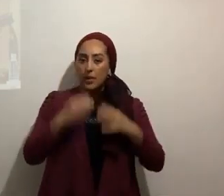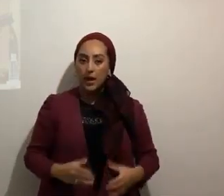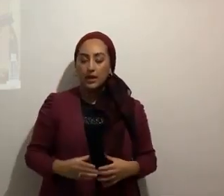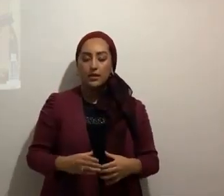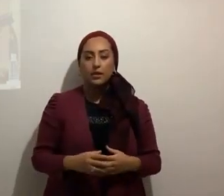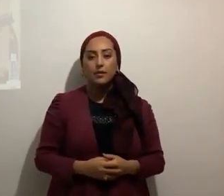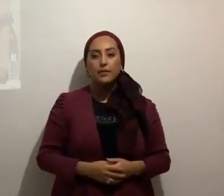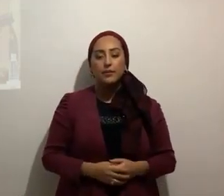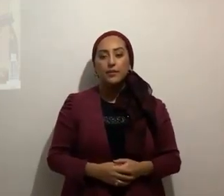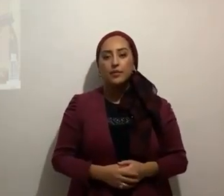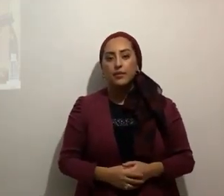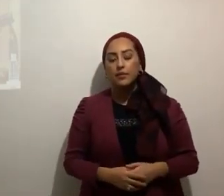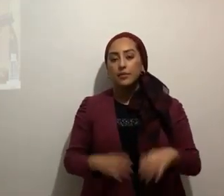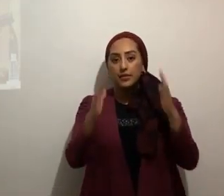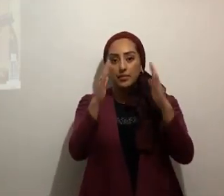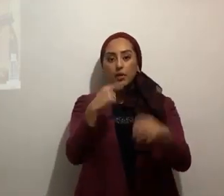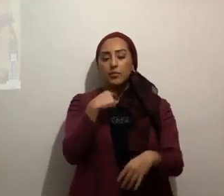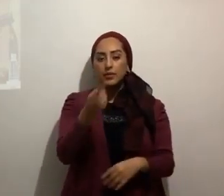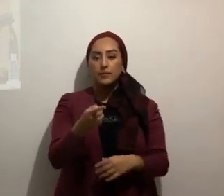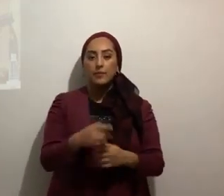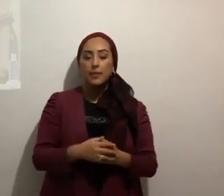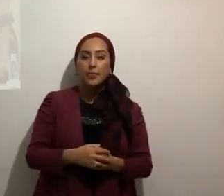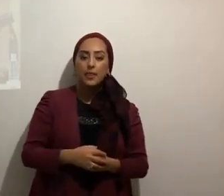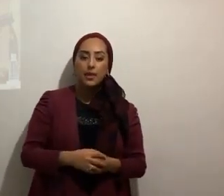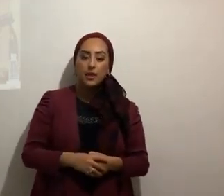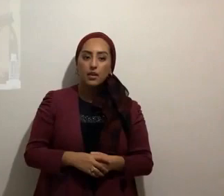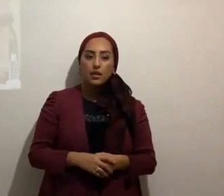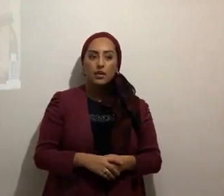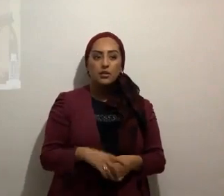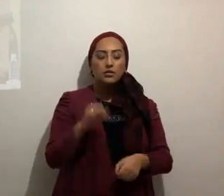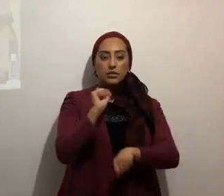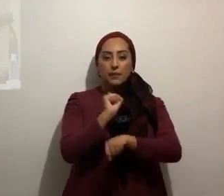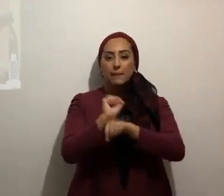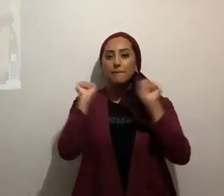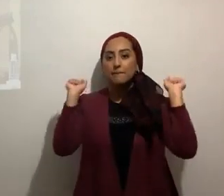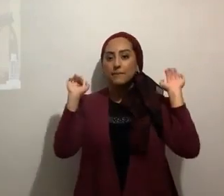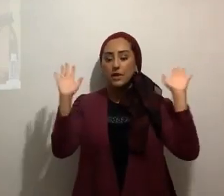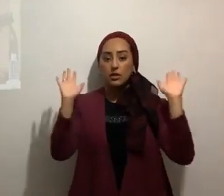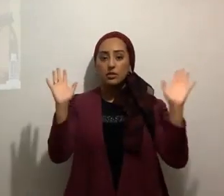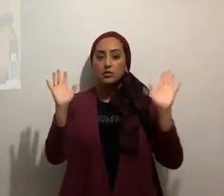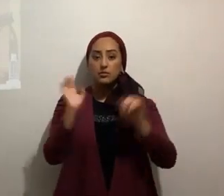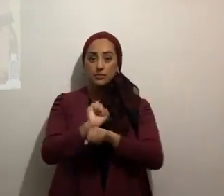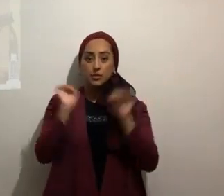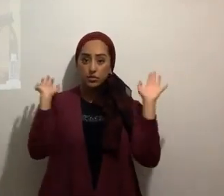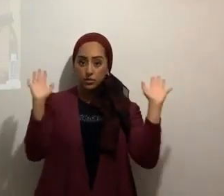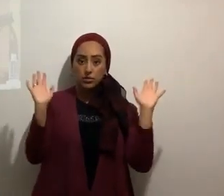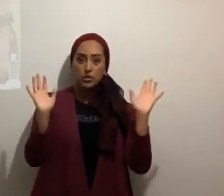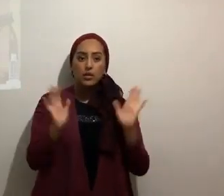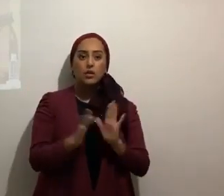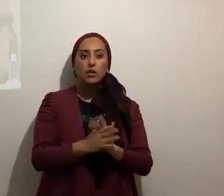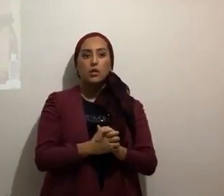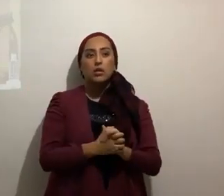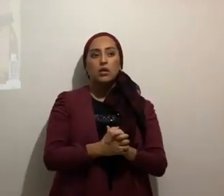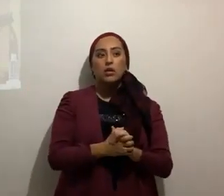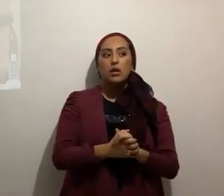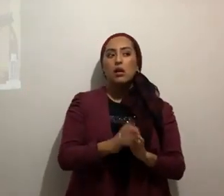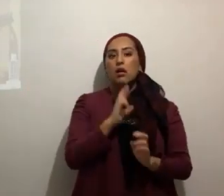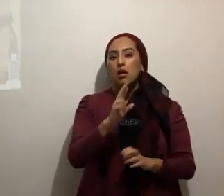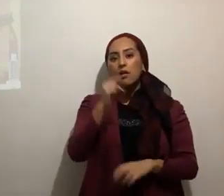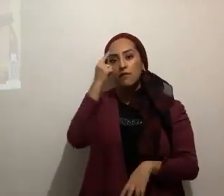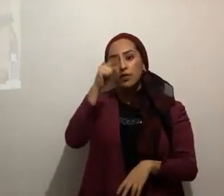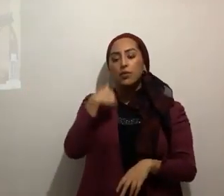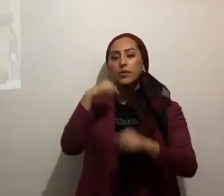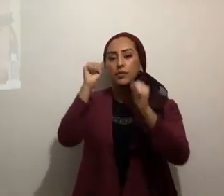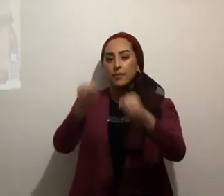decirlo. Ahora, mucha atención a lo que voy a decir. Los milagros son para